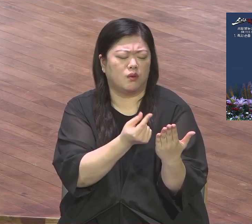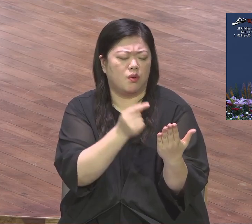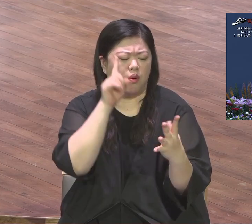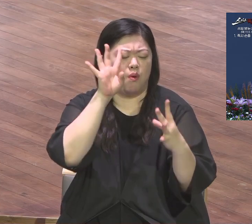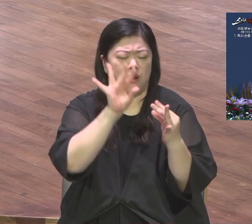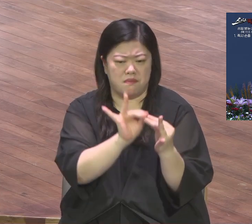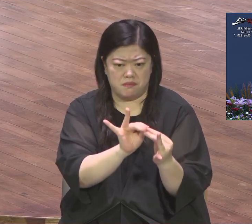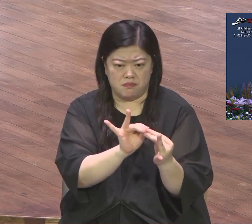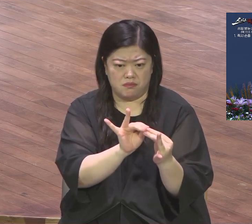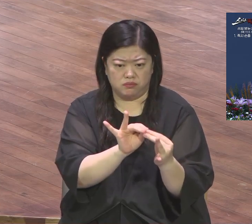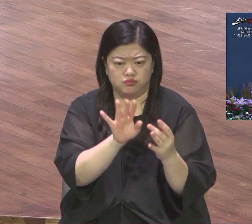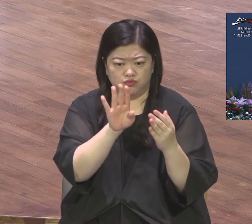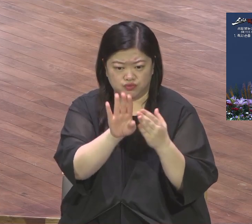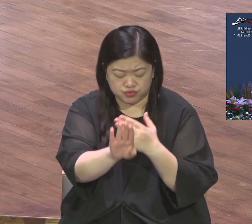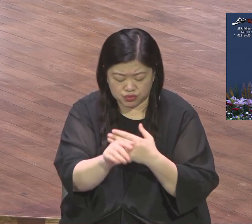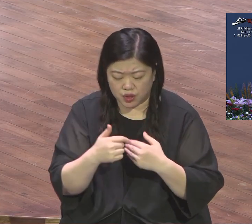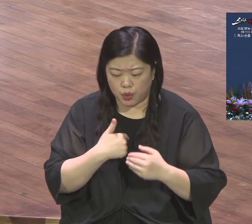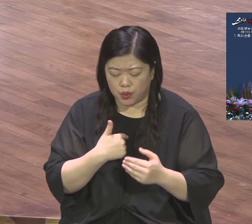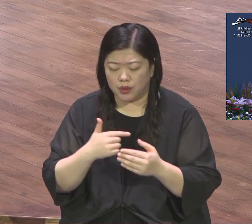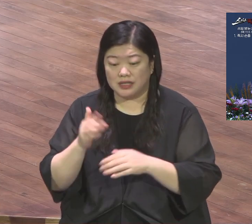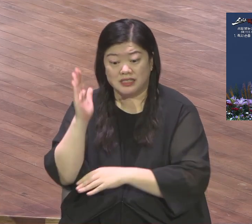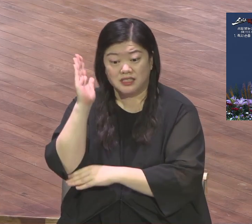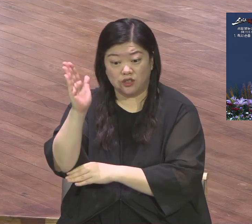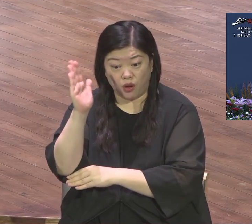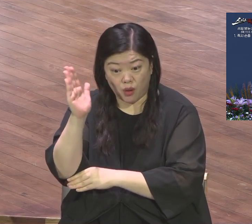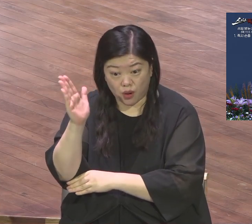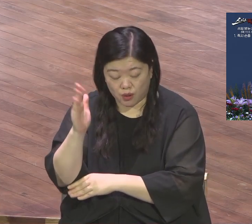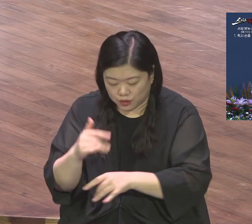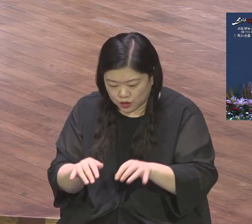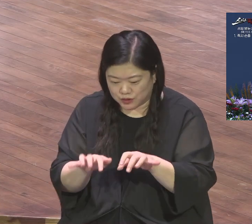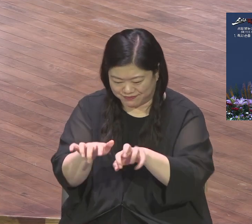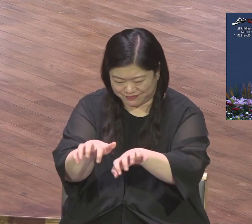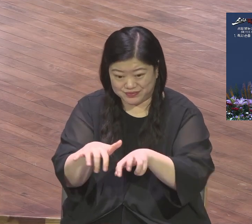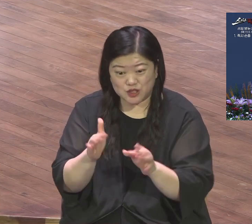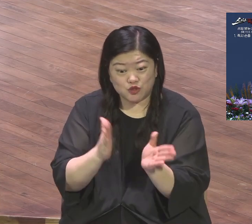말씀드리는 거예요. 설교란 설교가 아니에요.